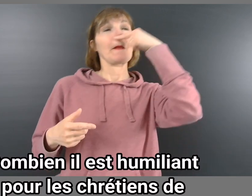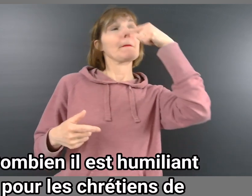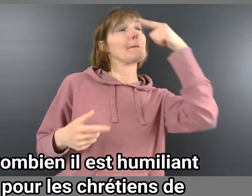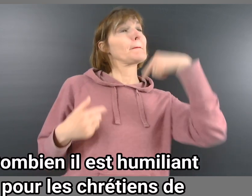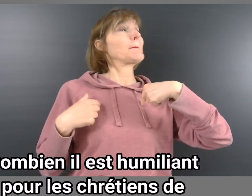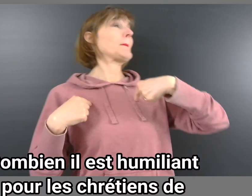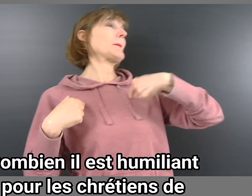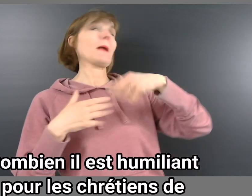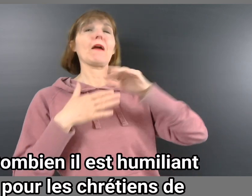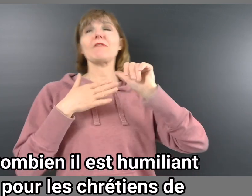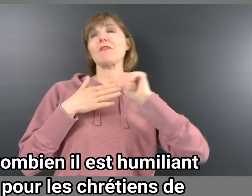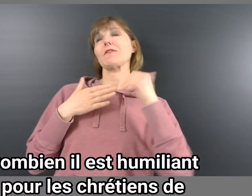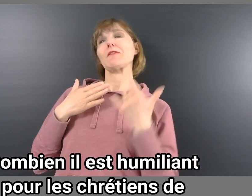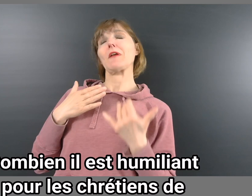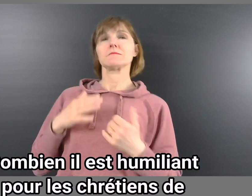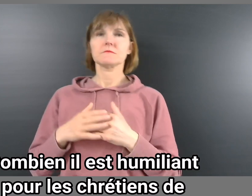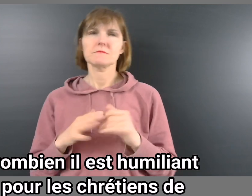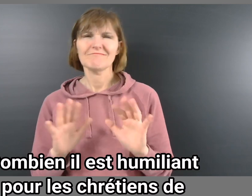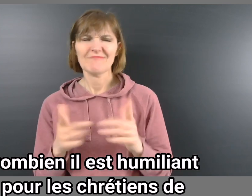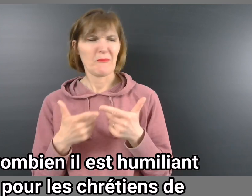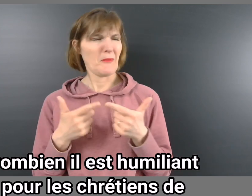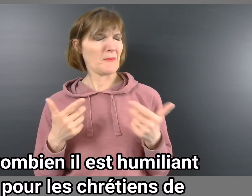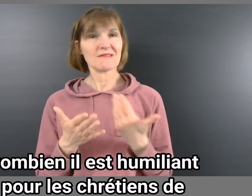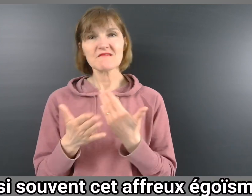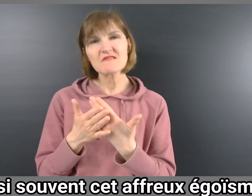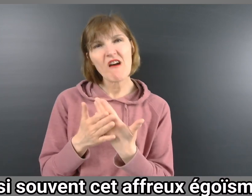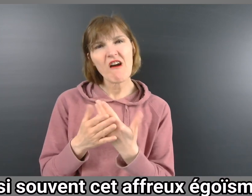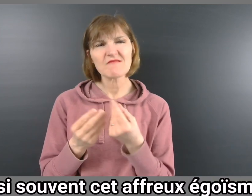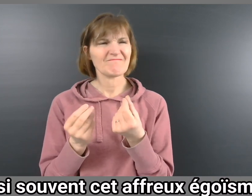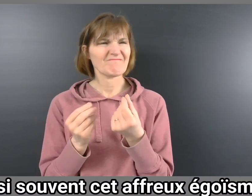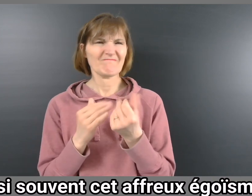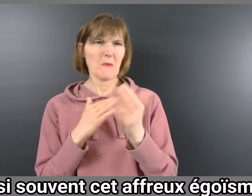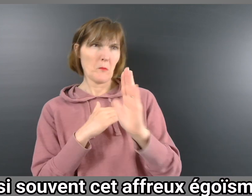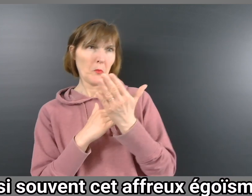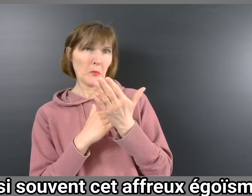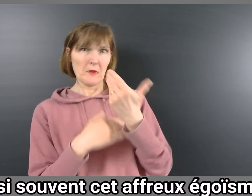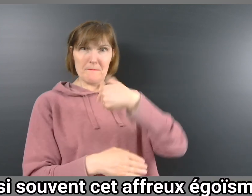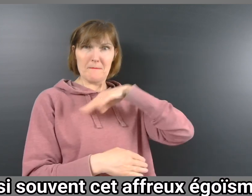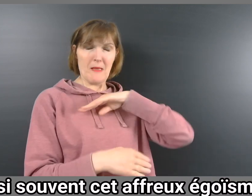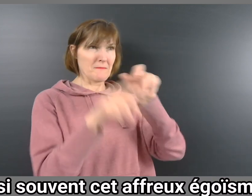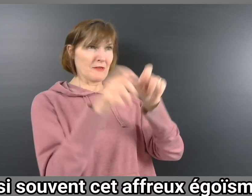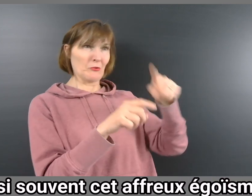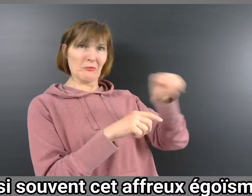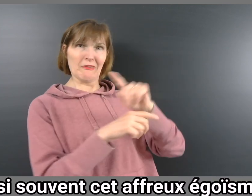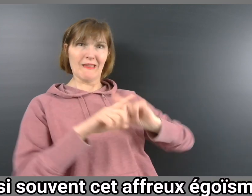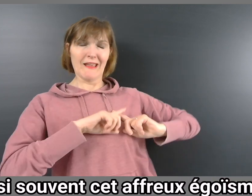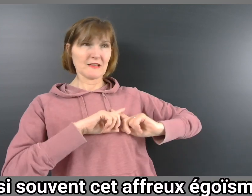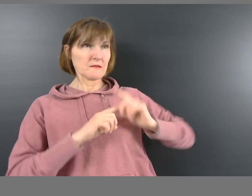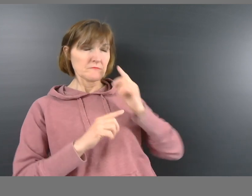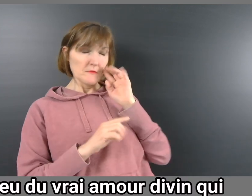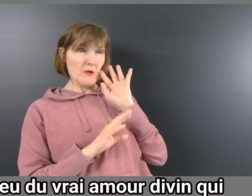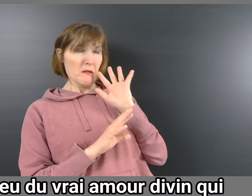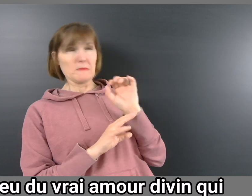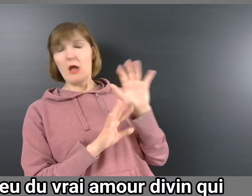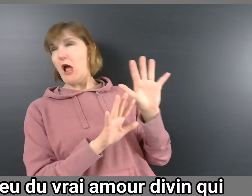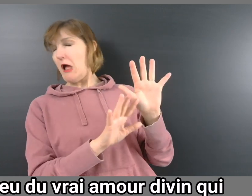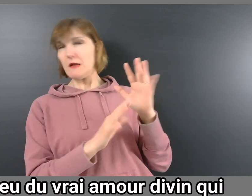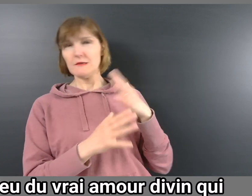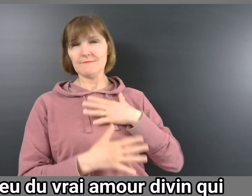Combien il est humiliant pour les chrétiens de montrer si souvent cet affreux égoïsme au lieu du vrai